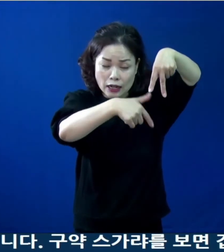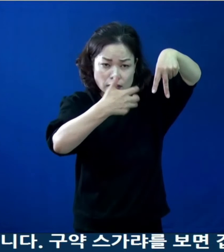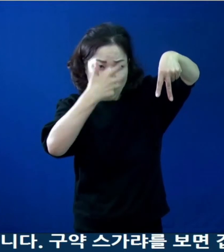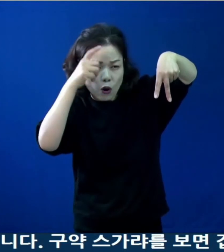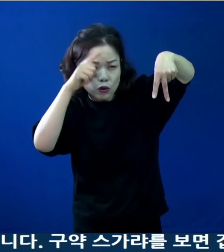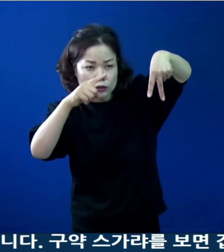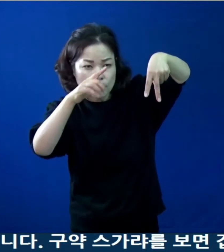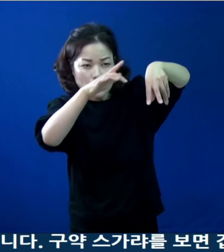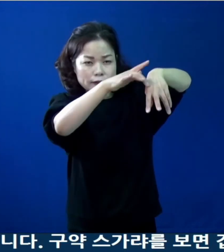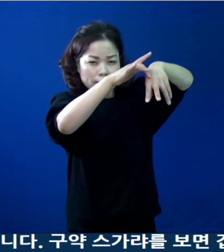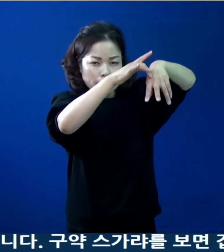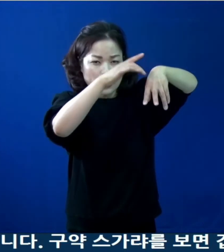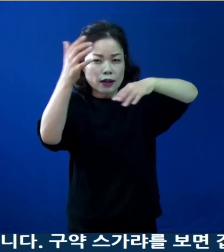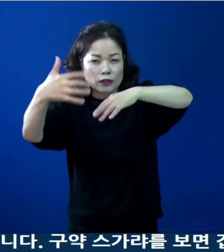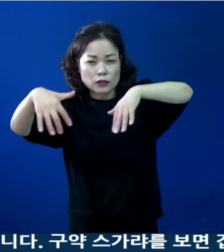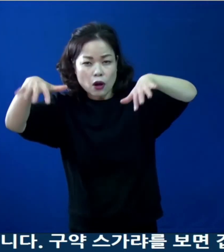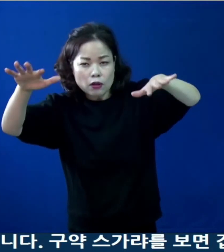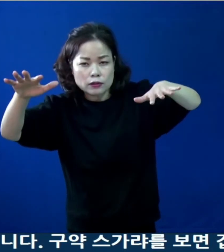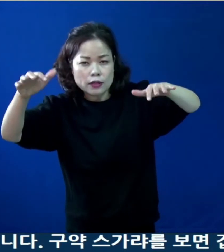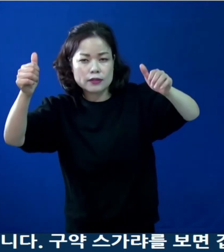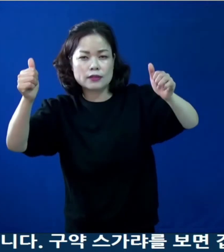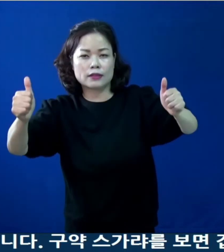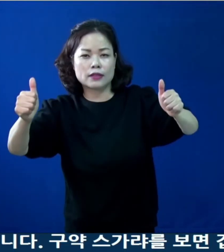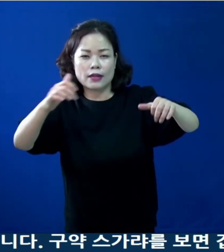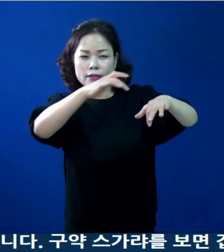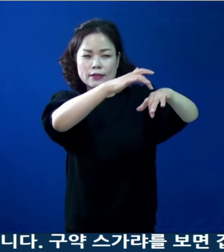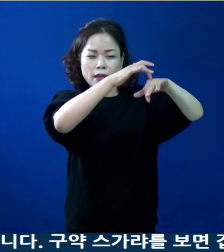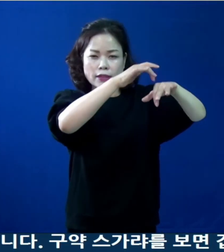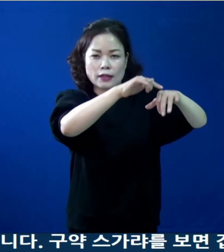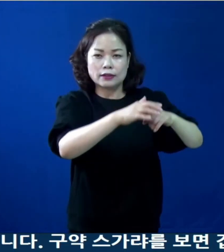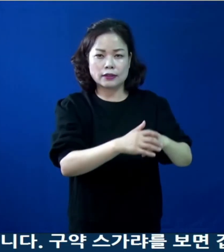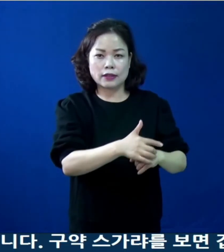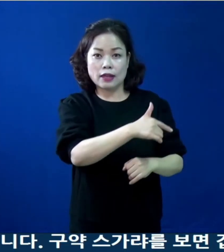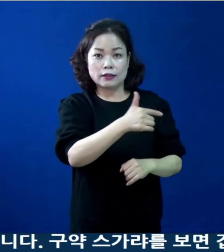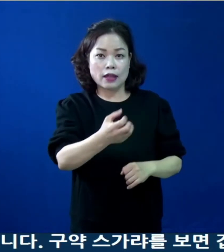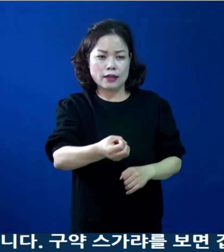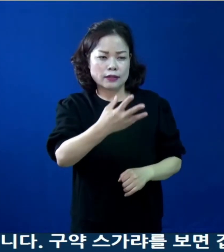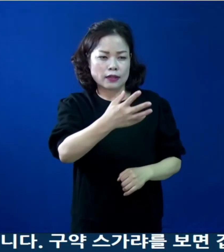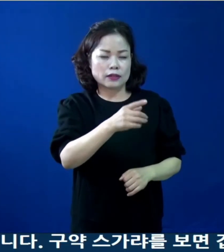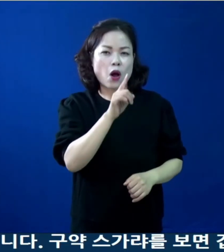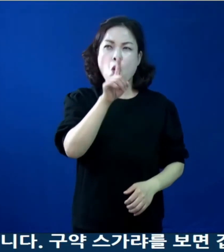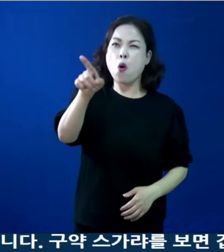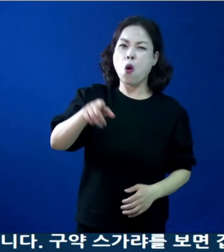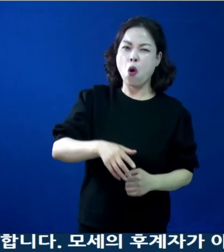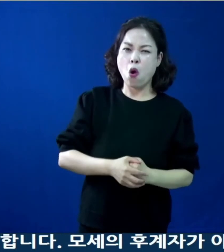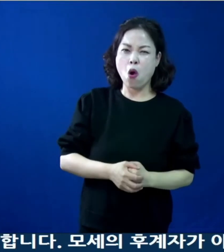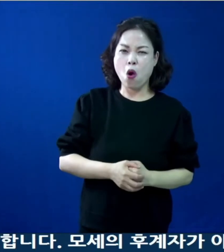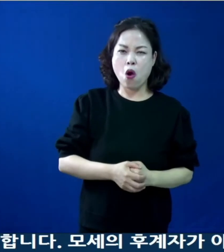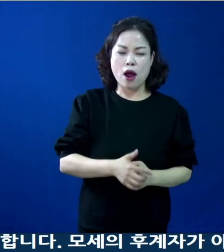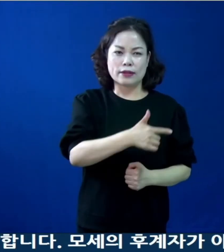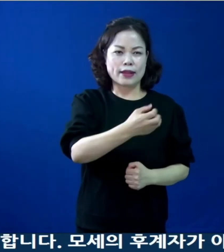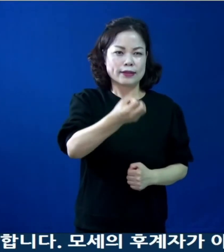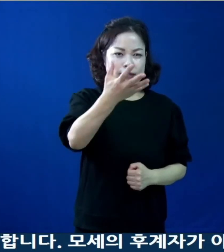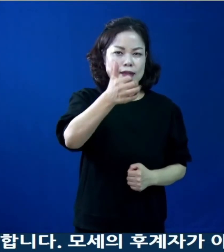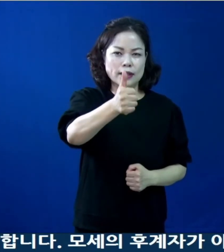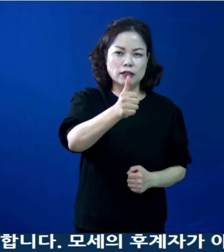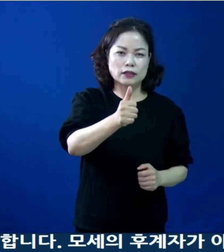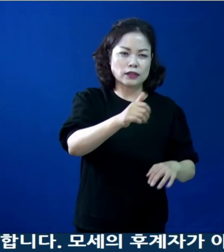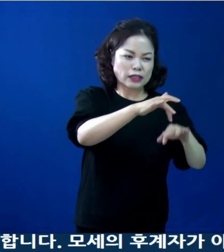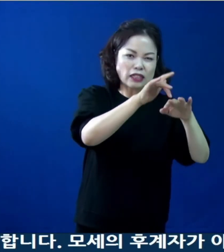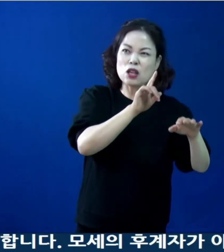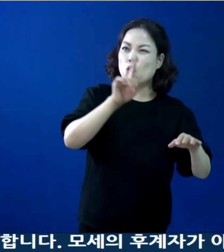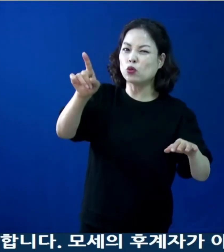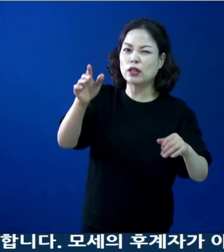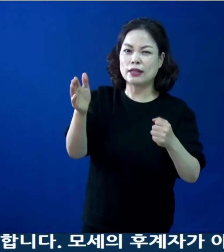사탄과 천사들 앞에서 이렇게 막 심판을 받는 거예요. 사탄이 대제사장을 막 고소하는 겁니다. 대제사장을 고소하니까